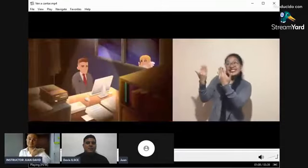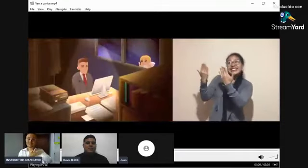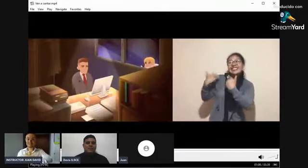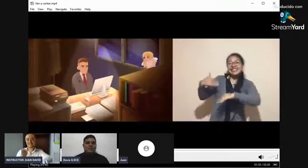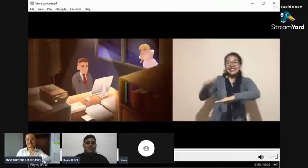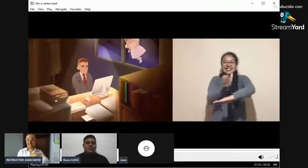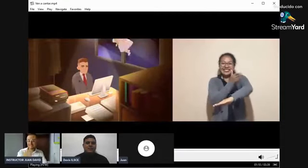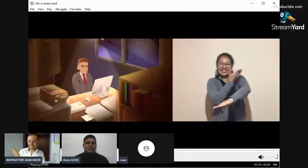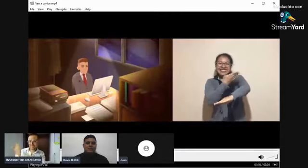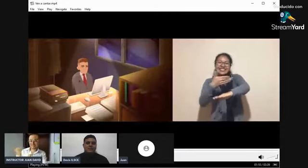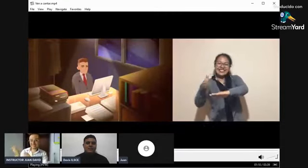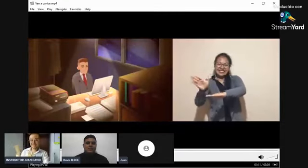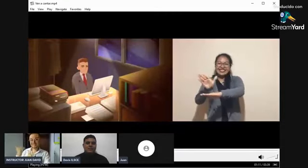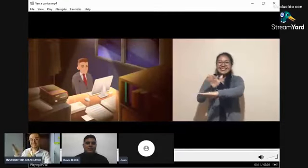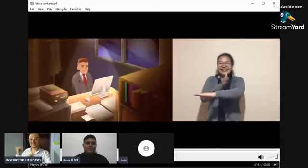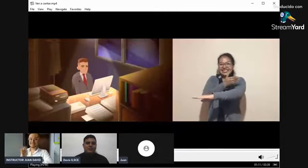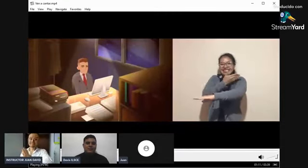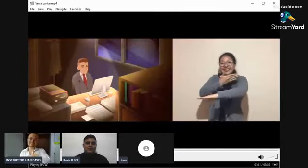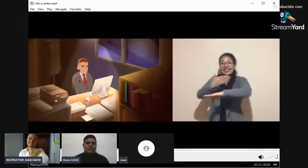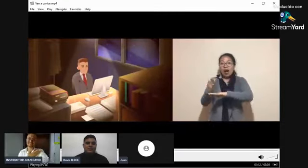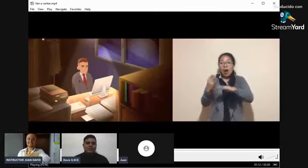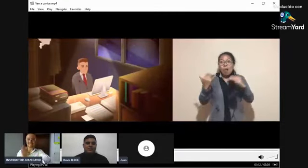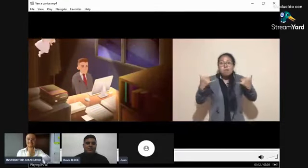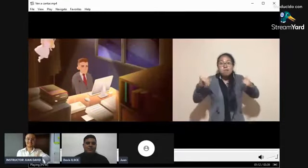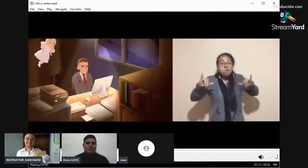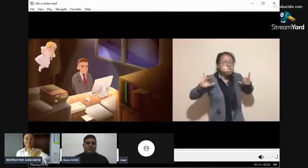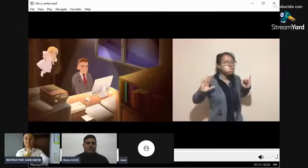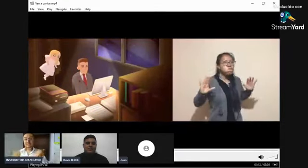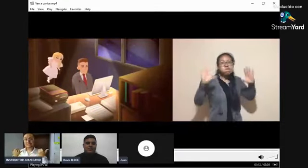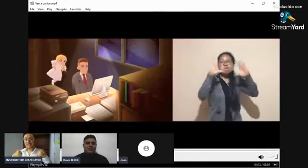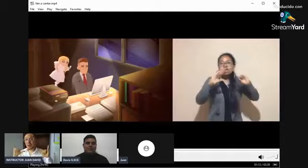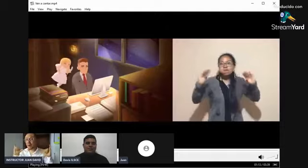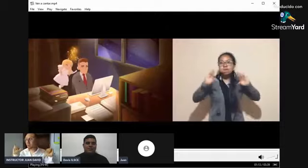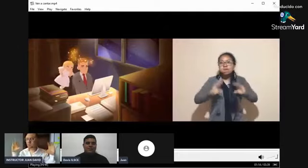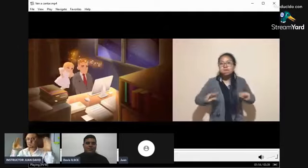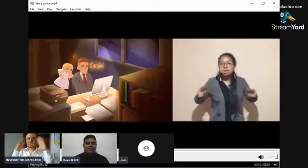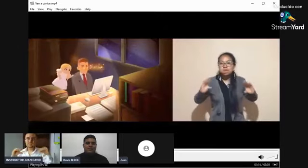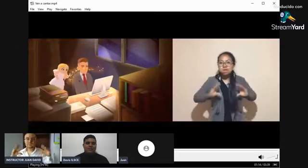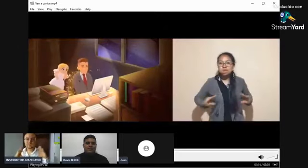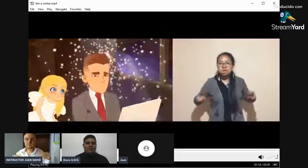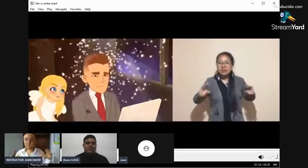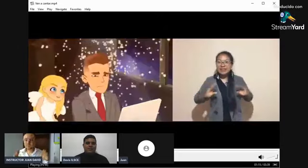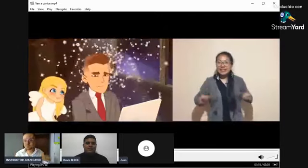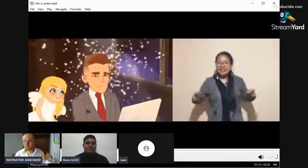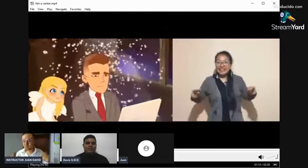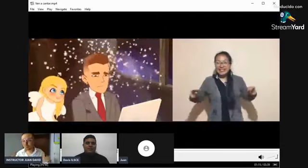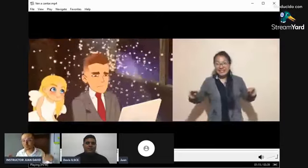Navidad. Ven a cantar, ven a cantar. Que ya está aquí